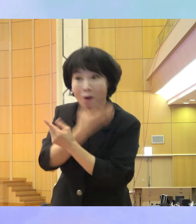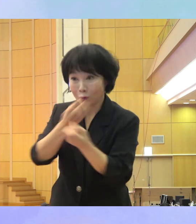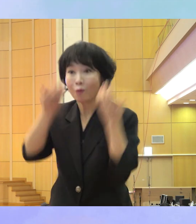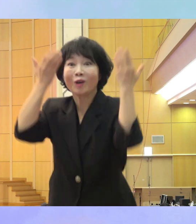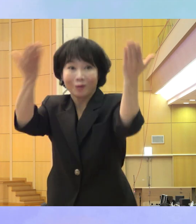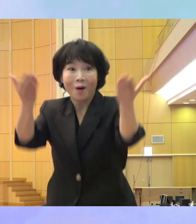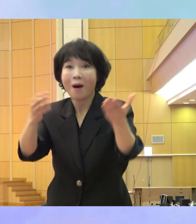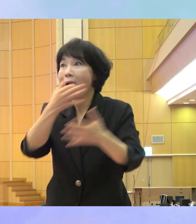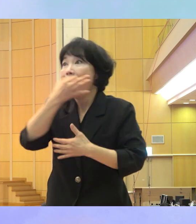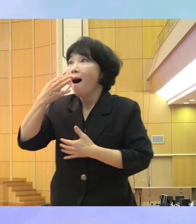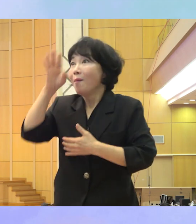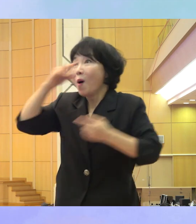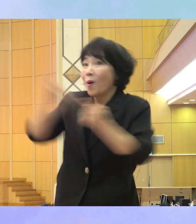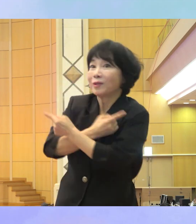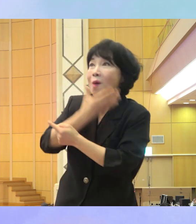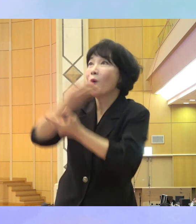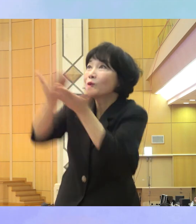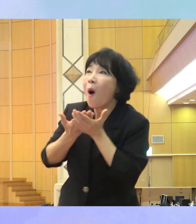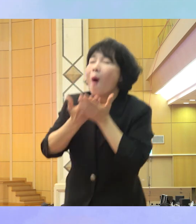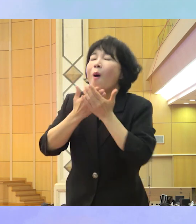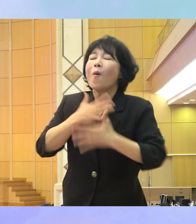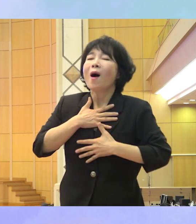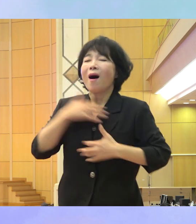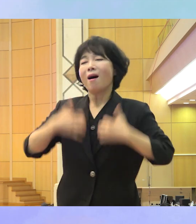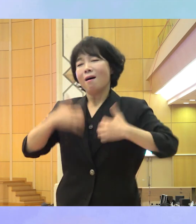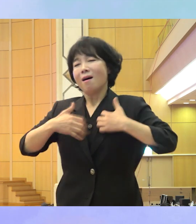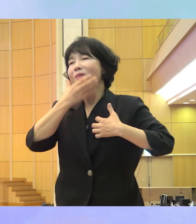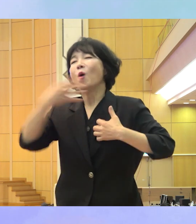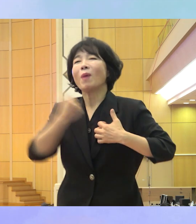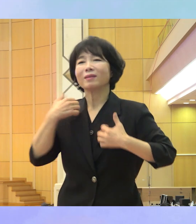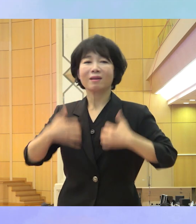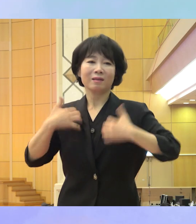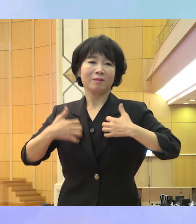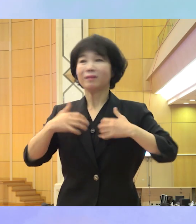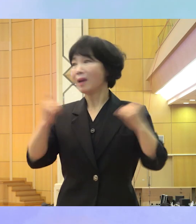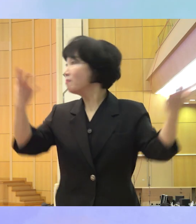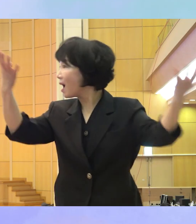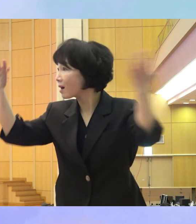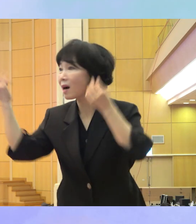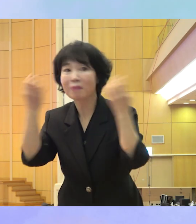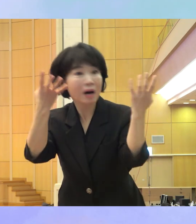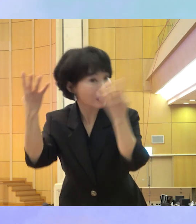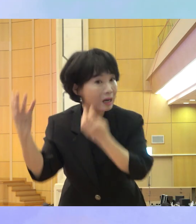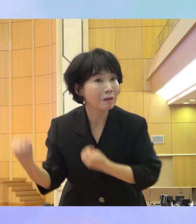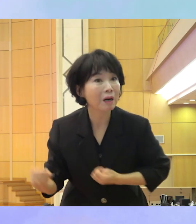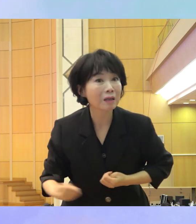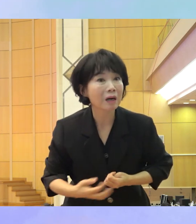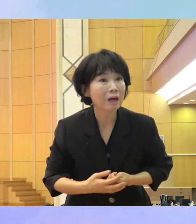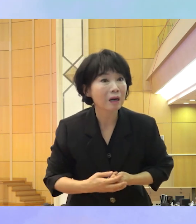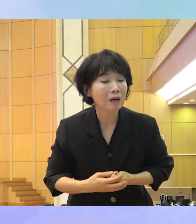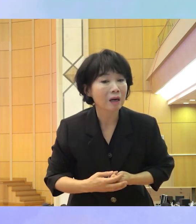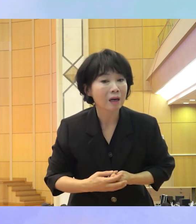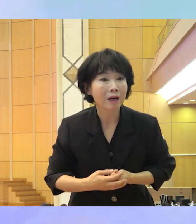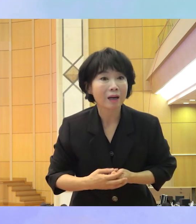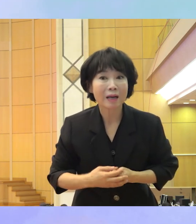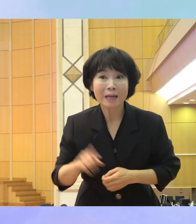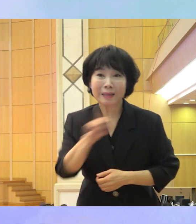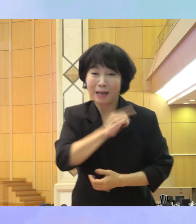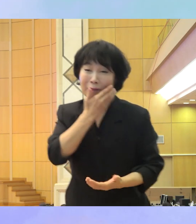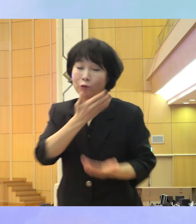그러니까 그것으로 족하고 난 복받아서 이런 분들이 많아요. 진짜